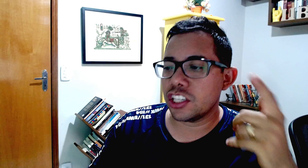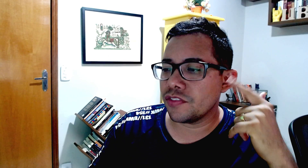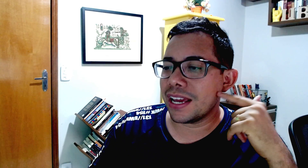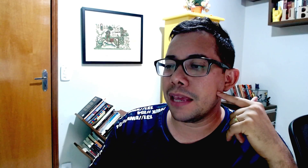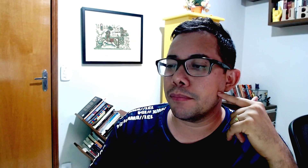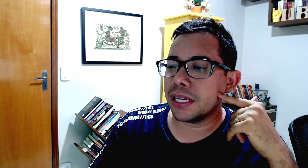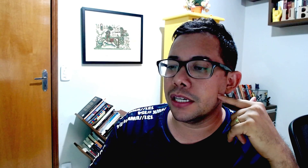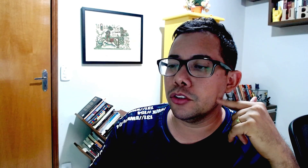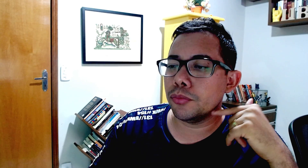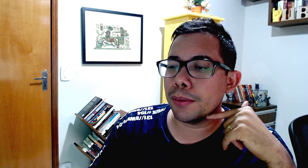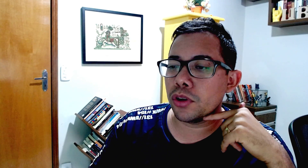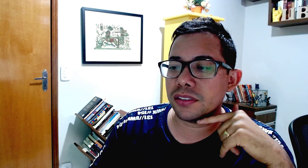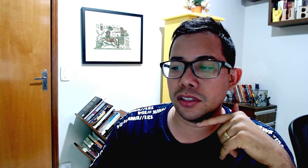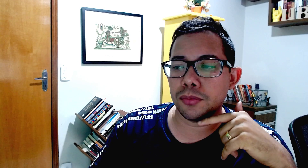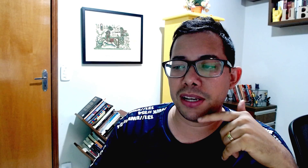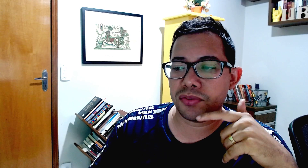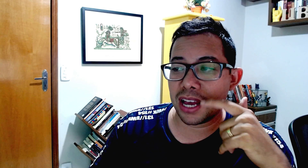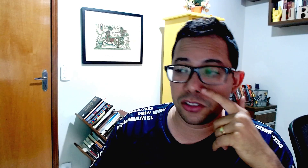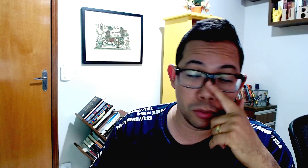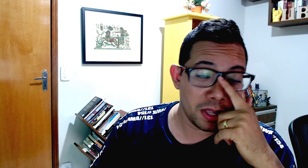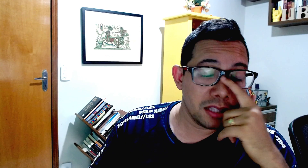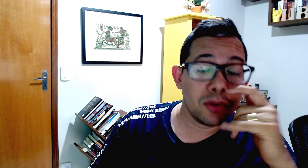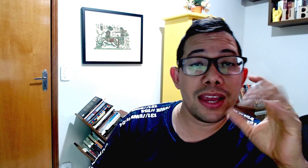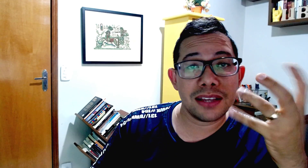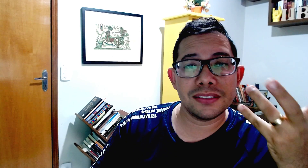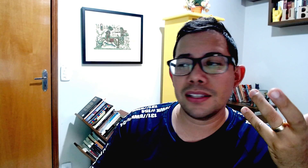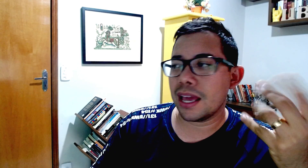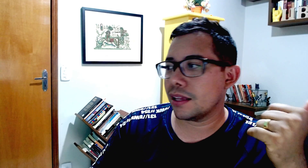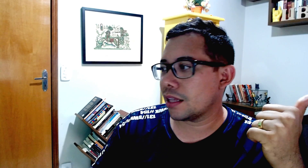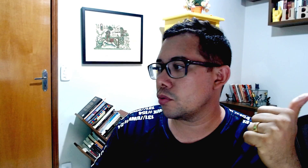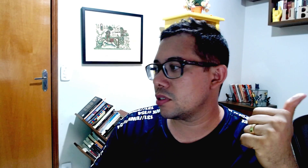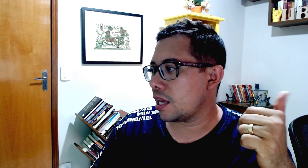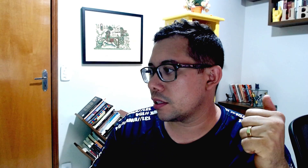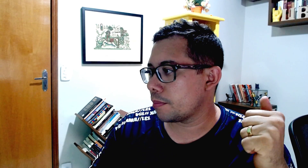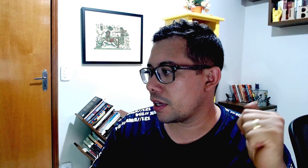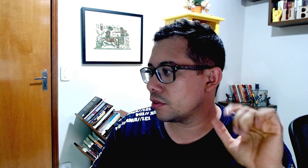vai lembrando, memorizando mais fácil? Então é essa a ideia, tá? Do esquenta, para que você